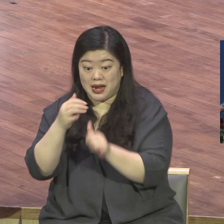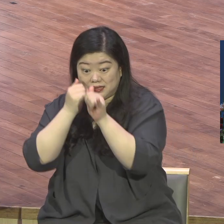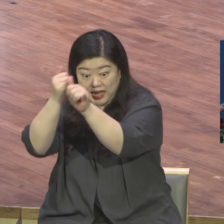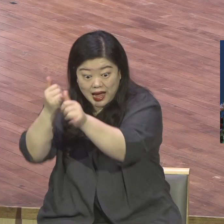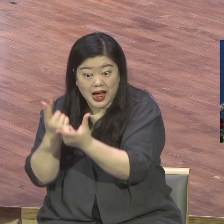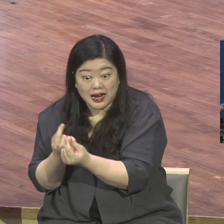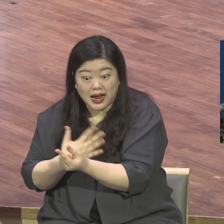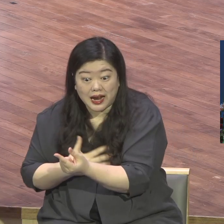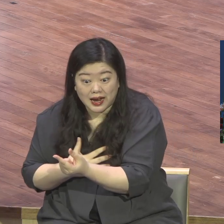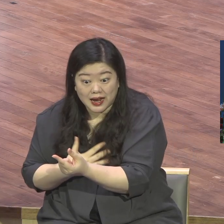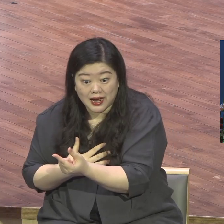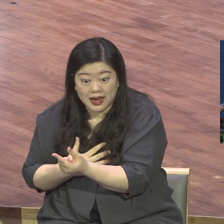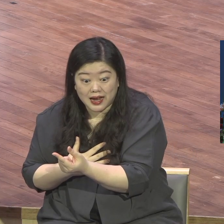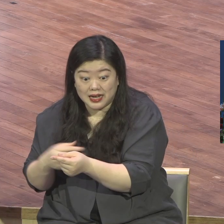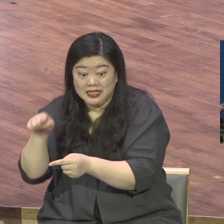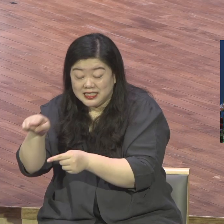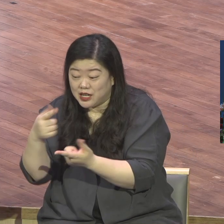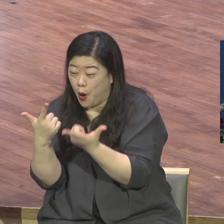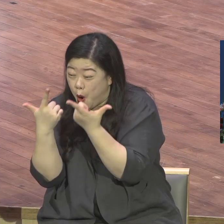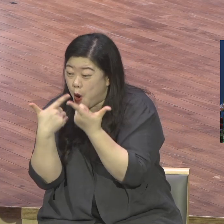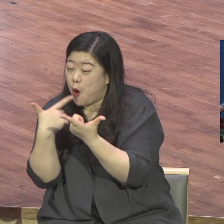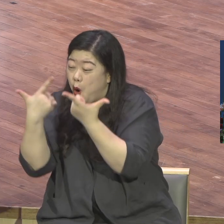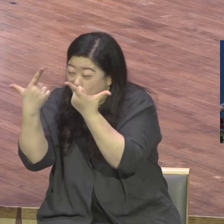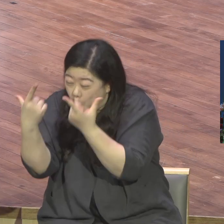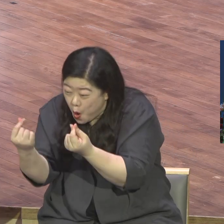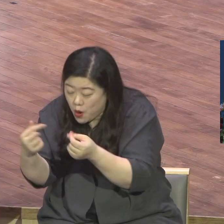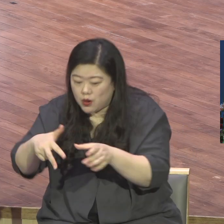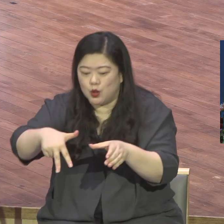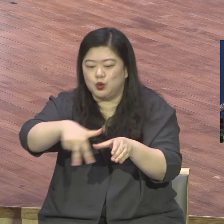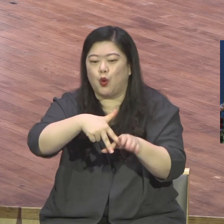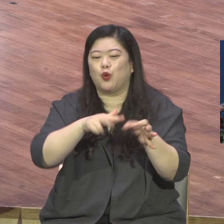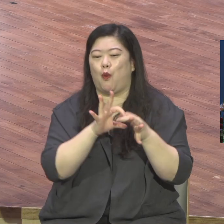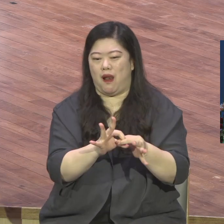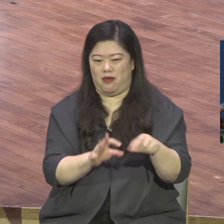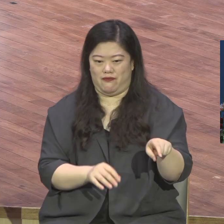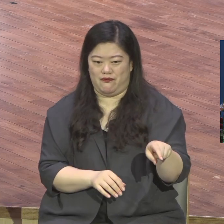쓴 책이 있습니다. 열정이라고.